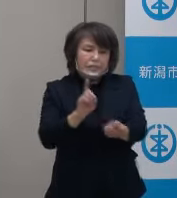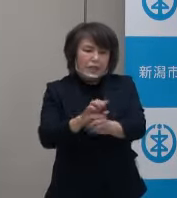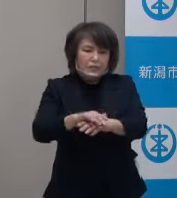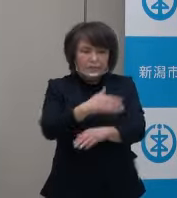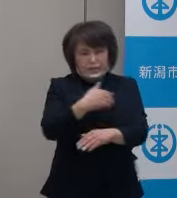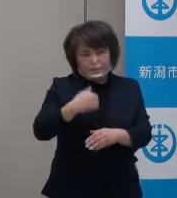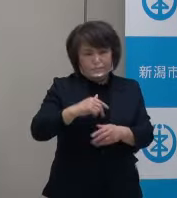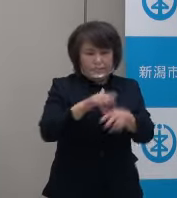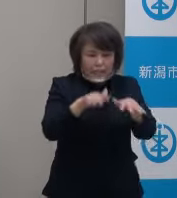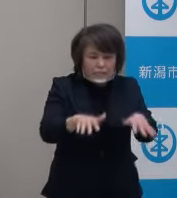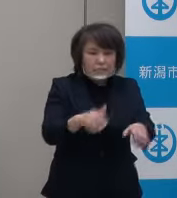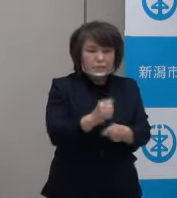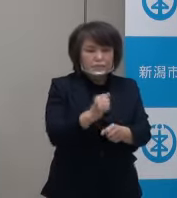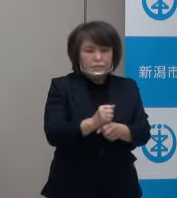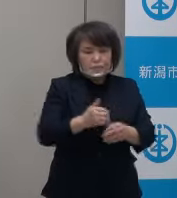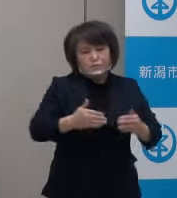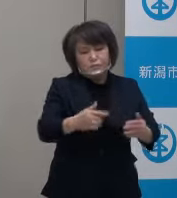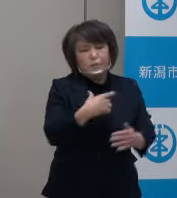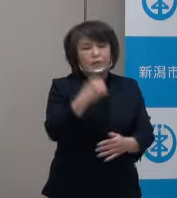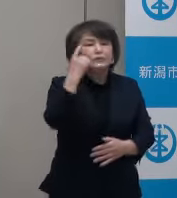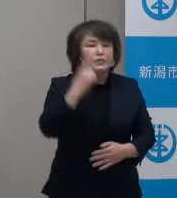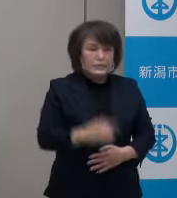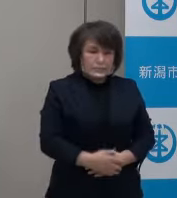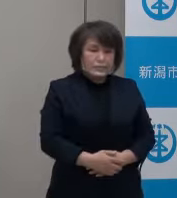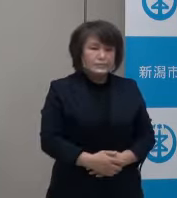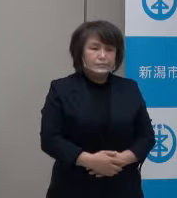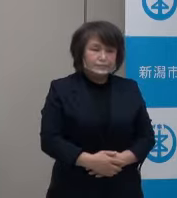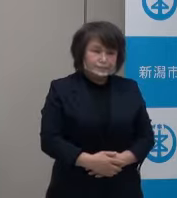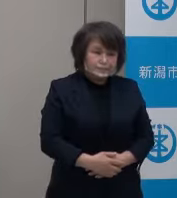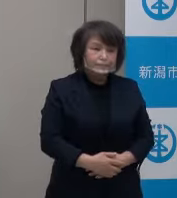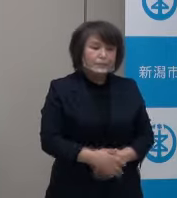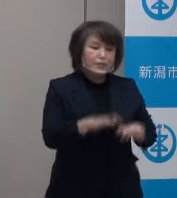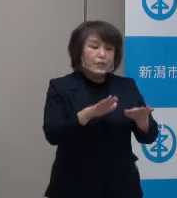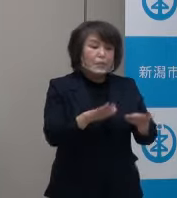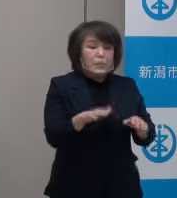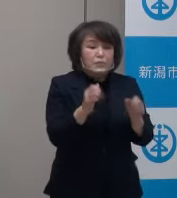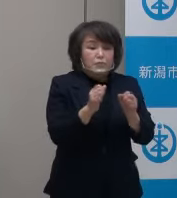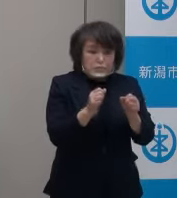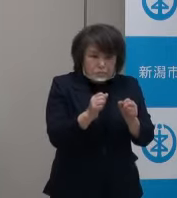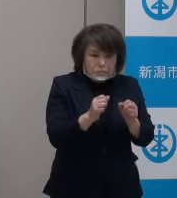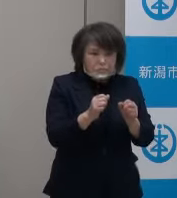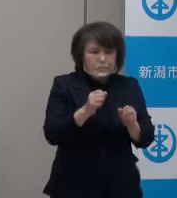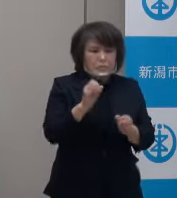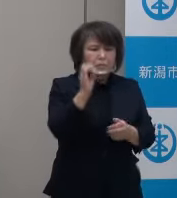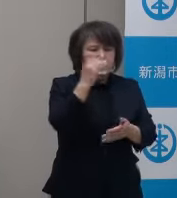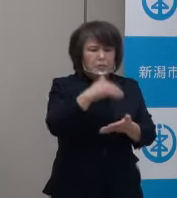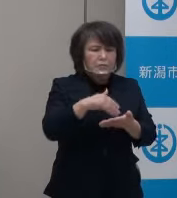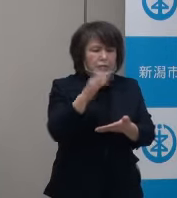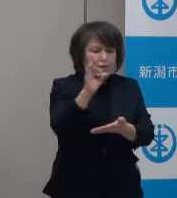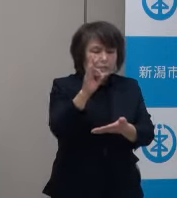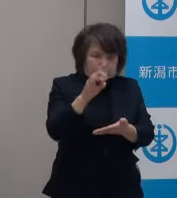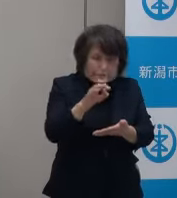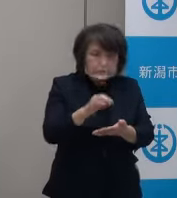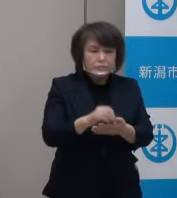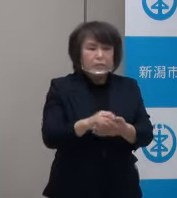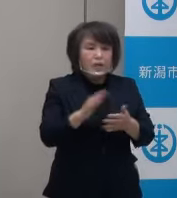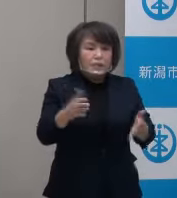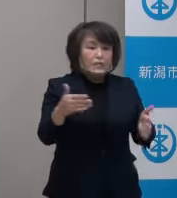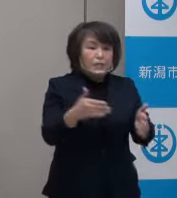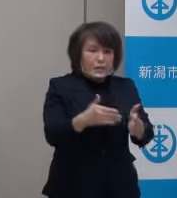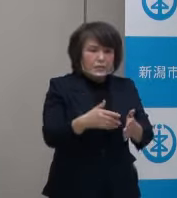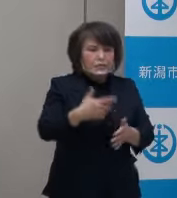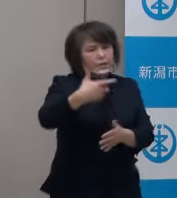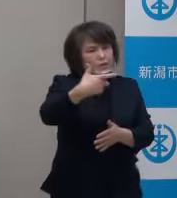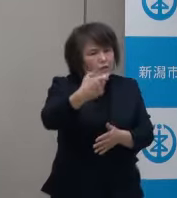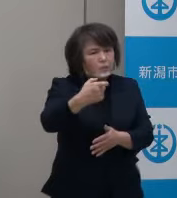進めていきたいと考えています。またこの冬の除雪費用はこれまでの総額で